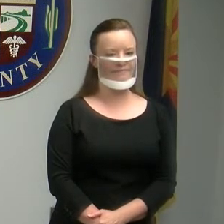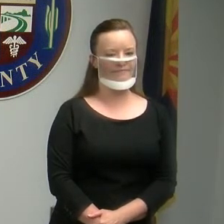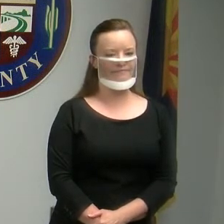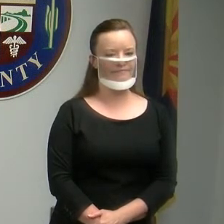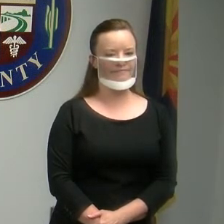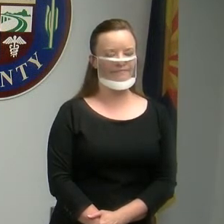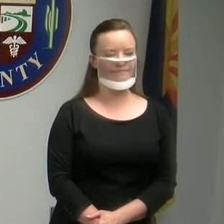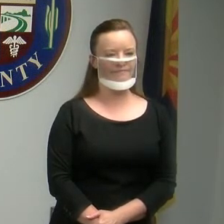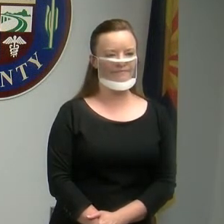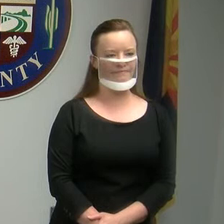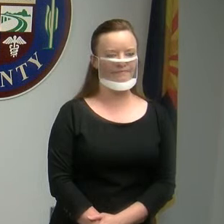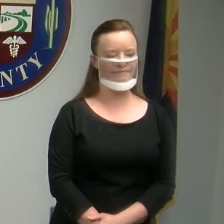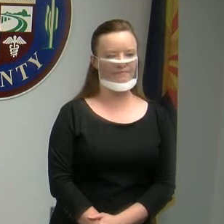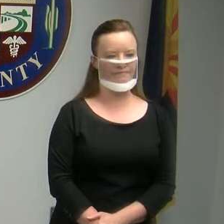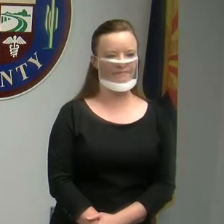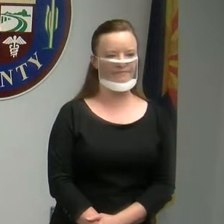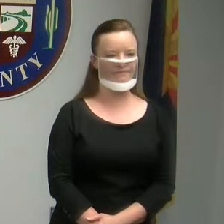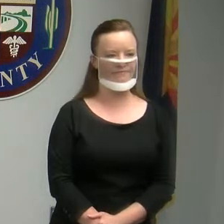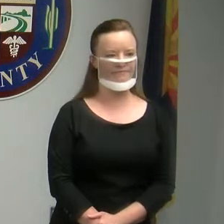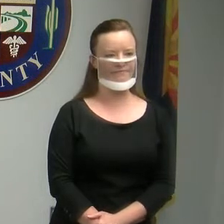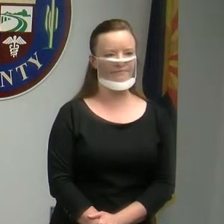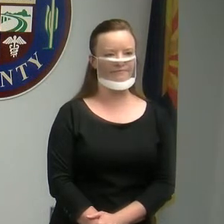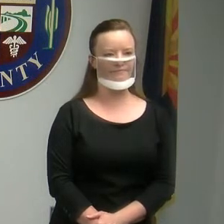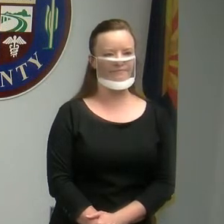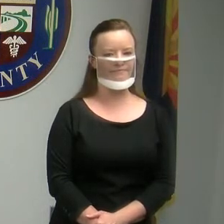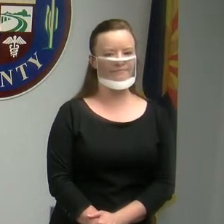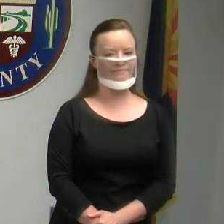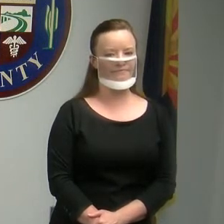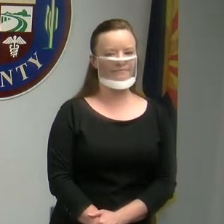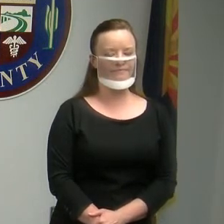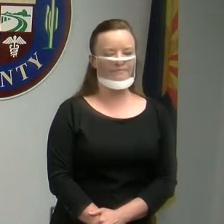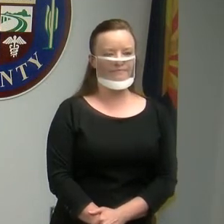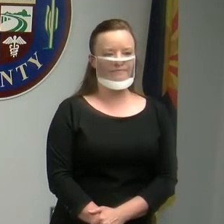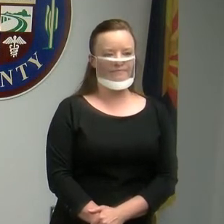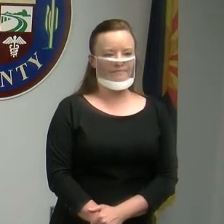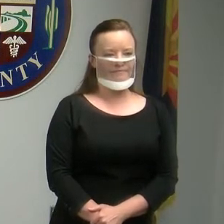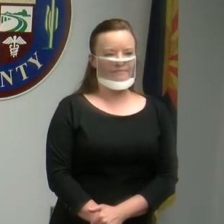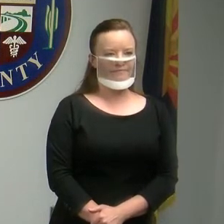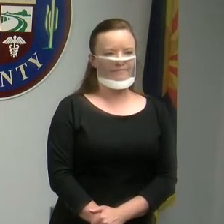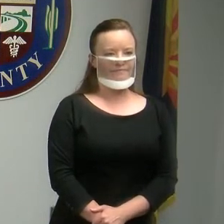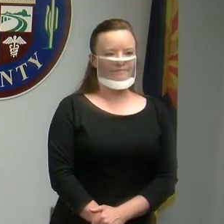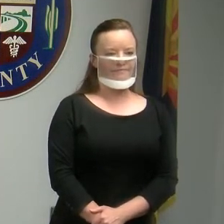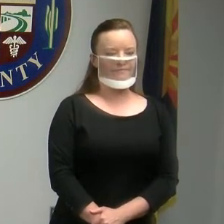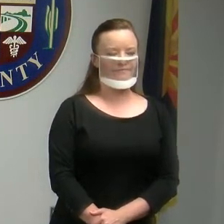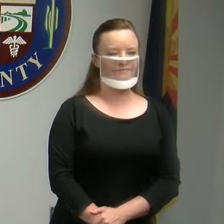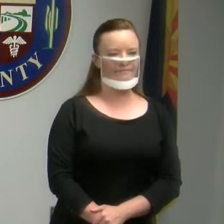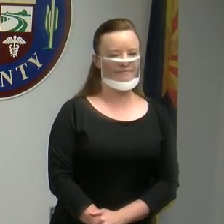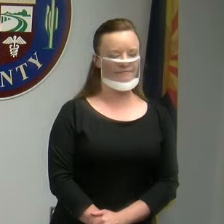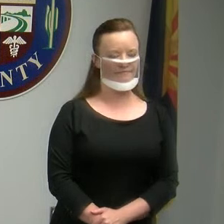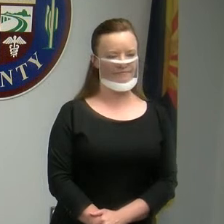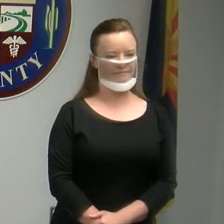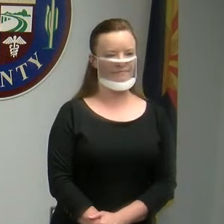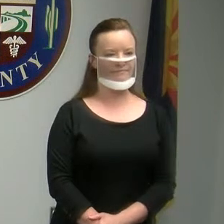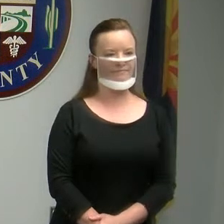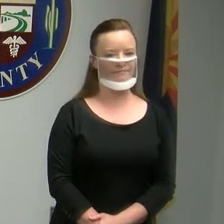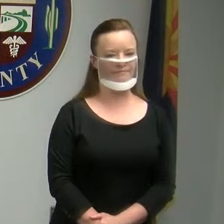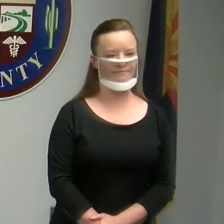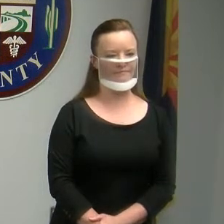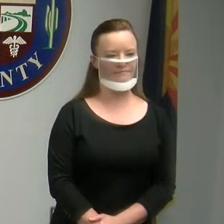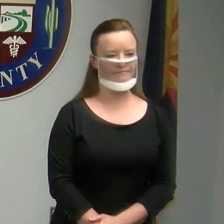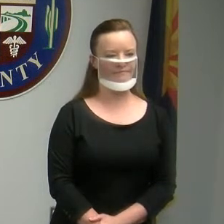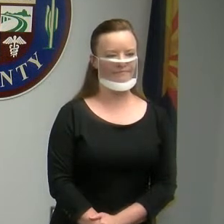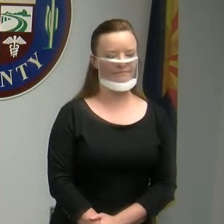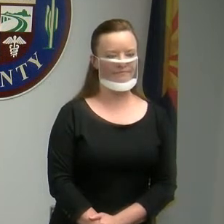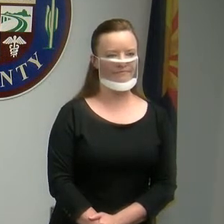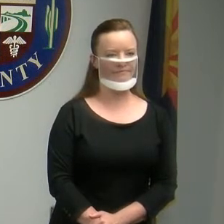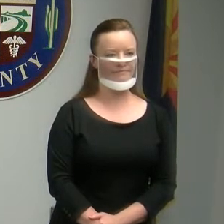con la segunda respuesta. Ese es un trabajo que es del Departamento de Servicios de Salud del Estado de Arizona, que ellos trabajan con los laboratorios. Es una